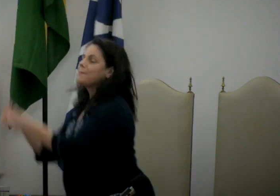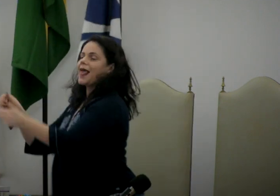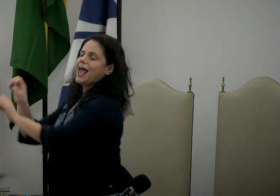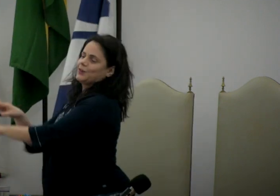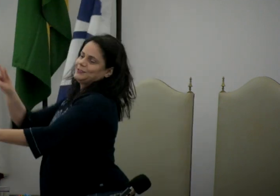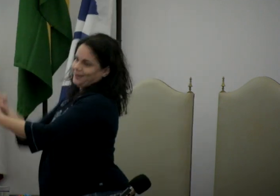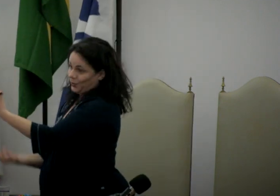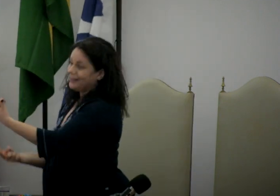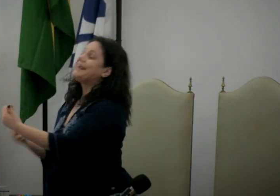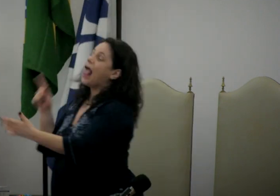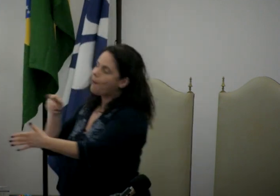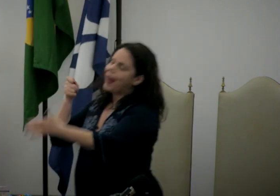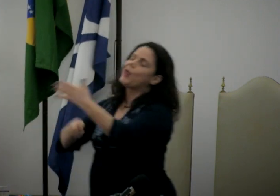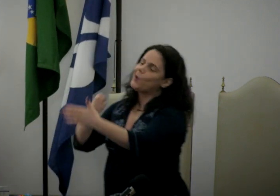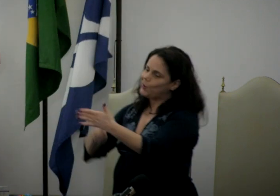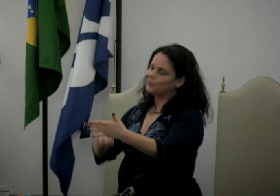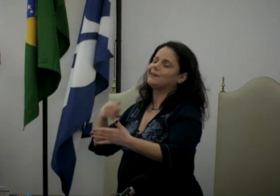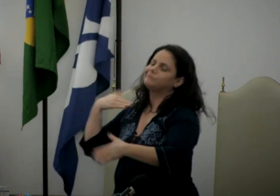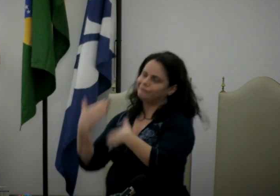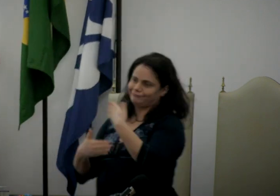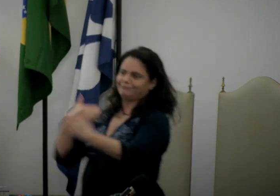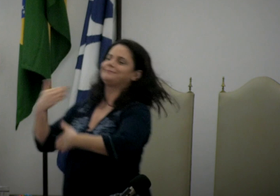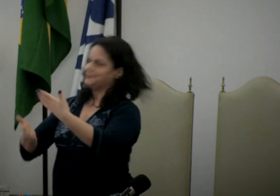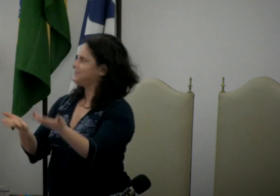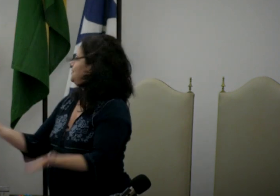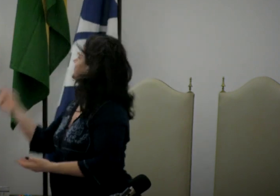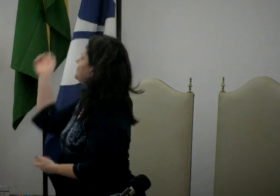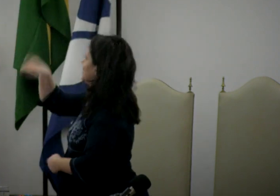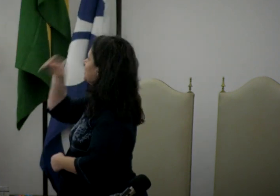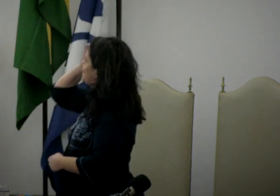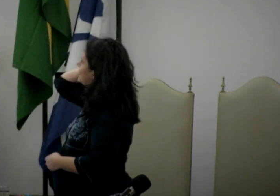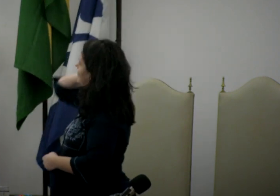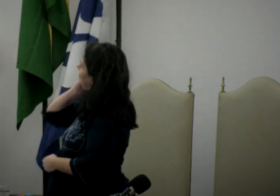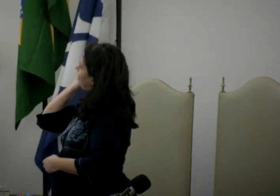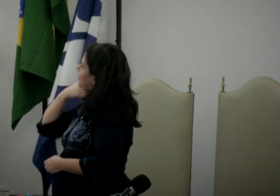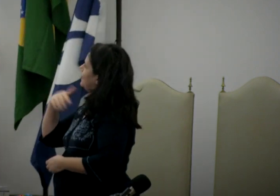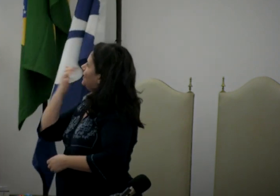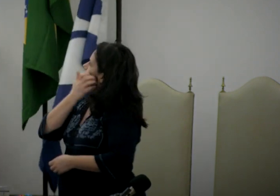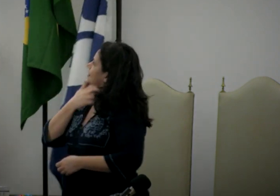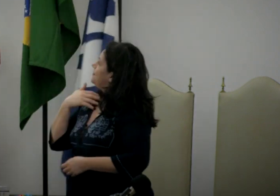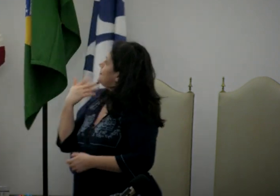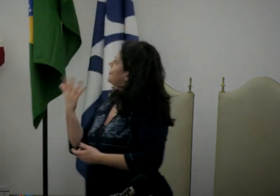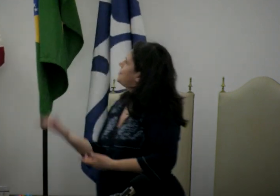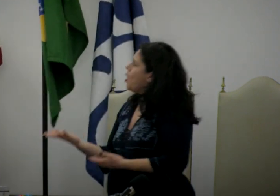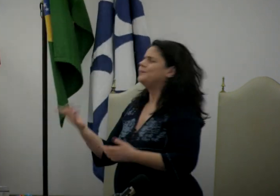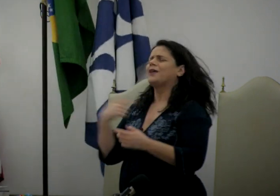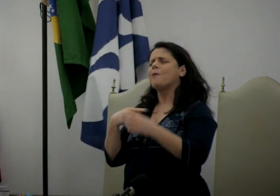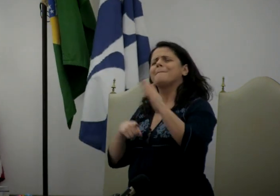lado na educação, que não é preparada para ser bilíngue para os surdos. Então, nós continuamos essa luta. Próximo.